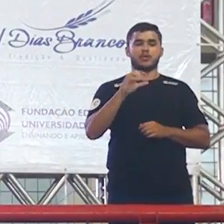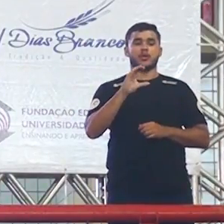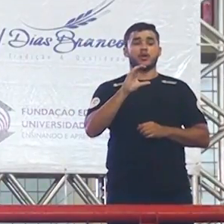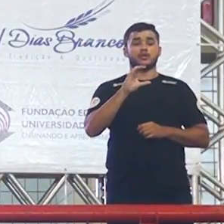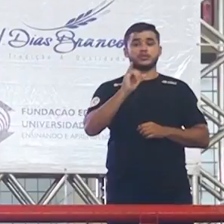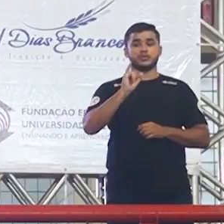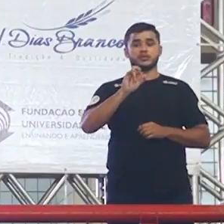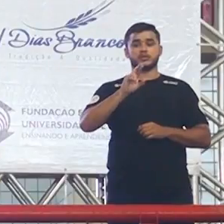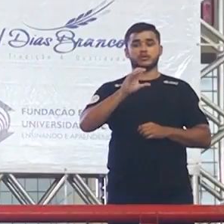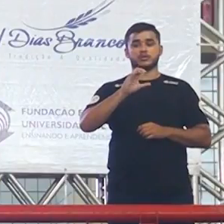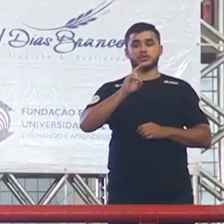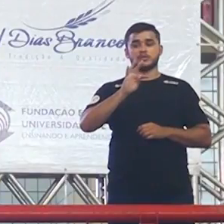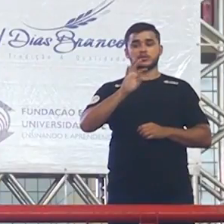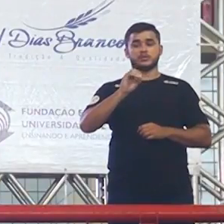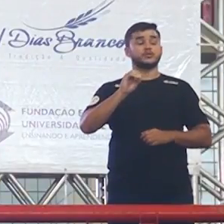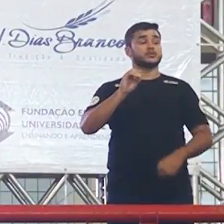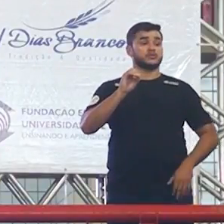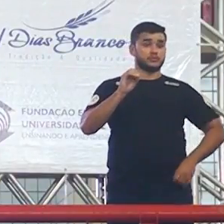isso de